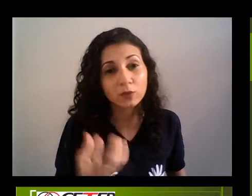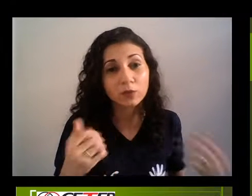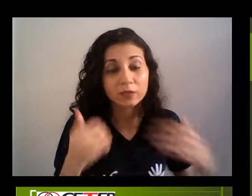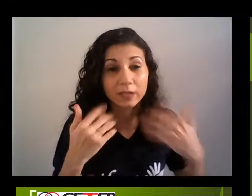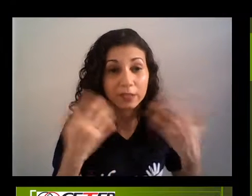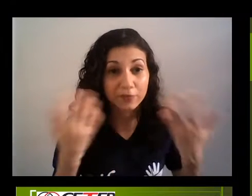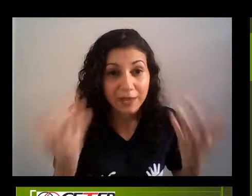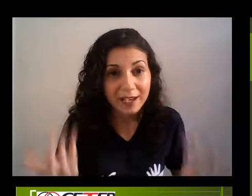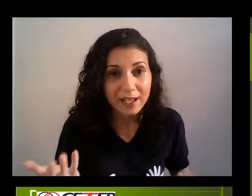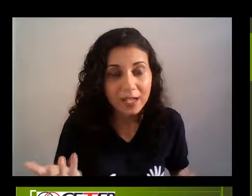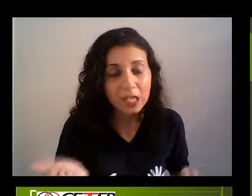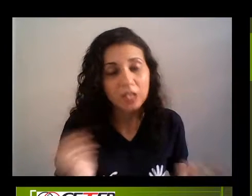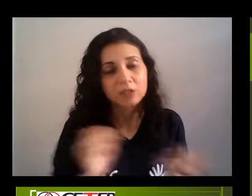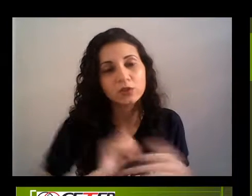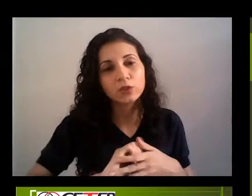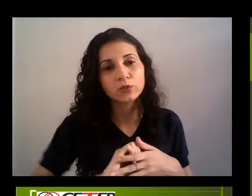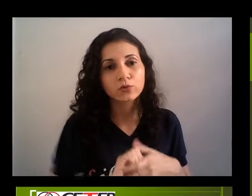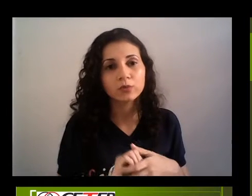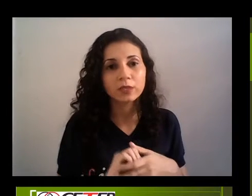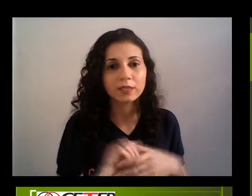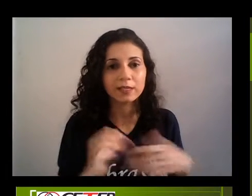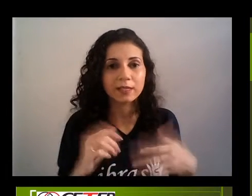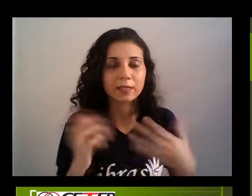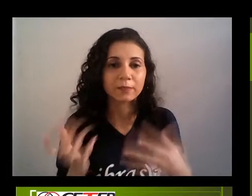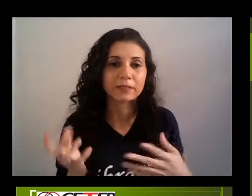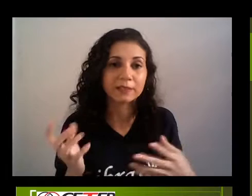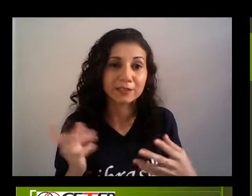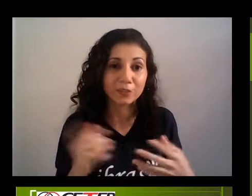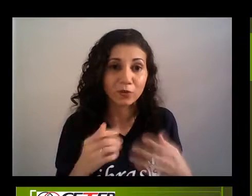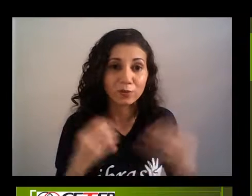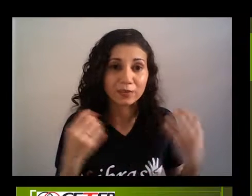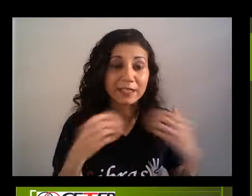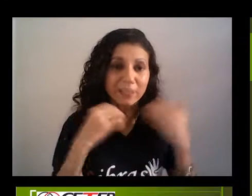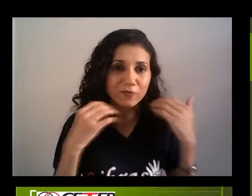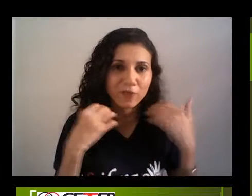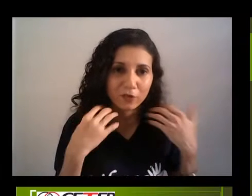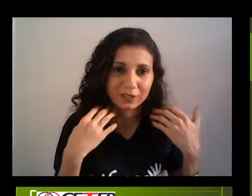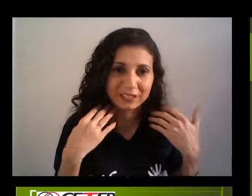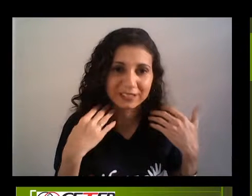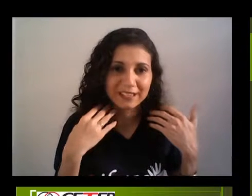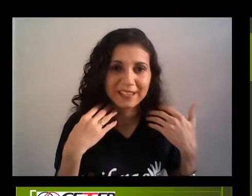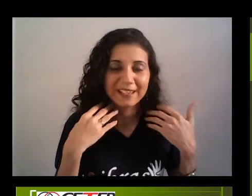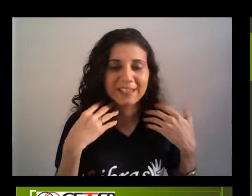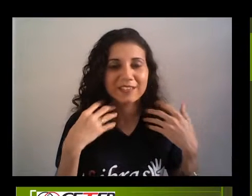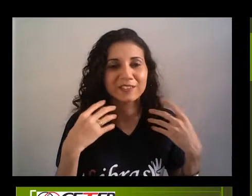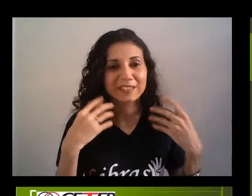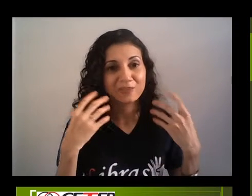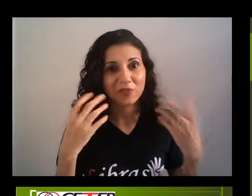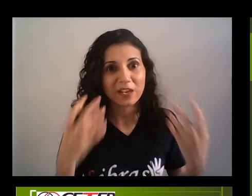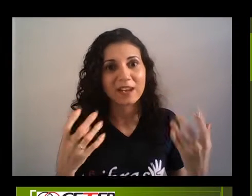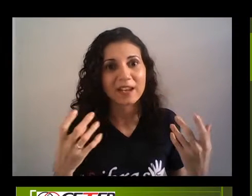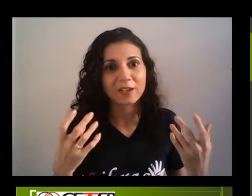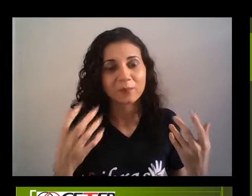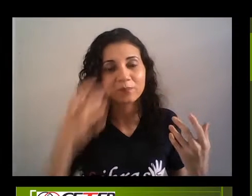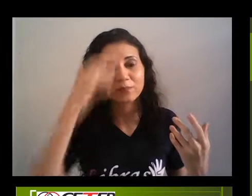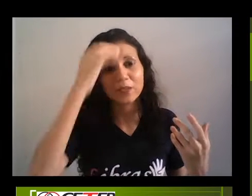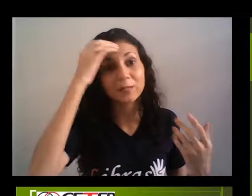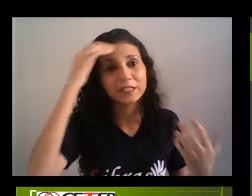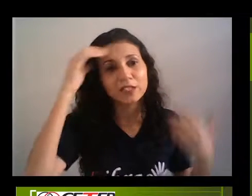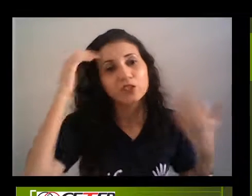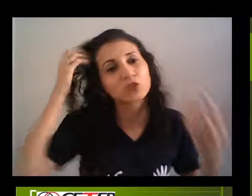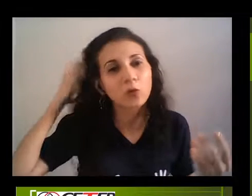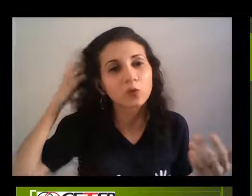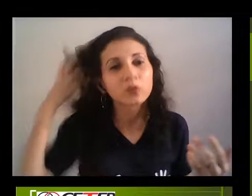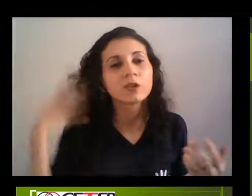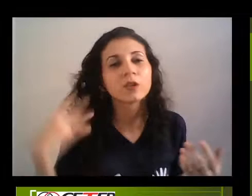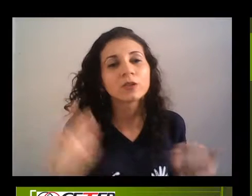som, não conseguem falar. Só que o surdo, ele tem a capacidade, ele tem voz, ele consegue falar,